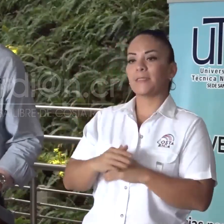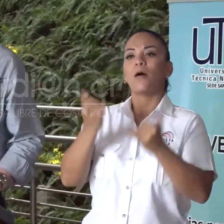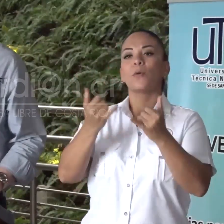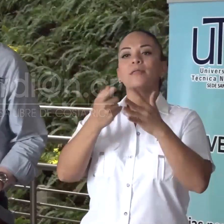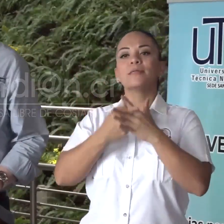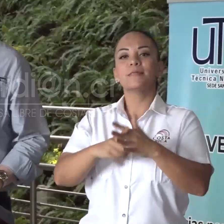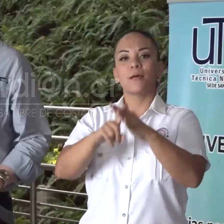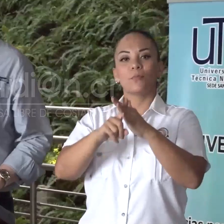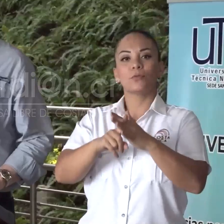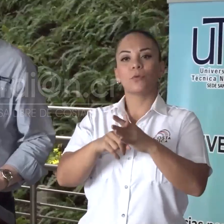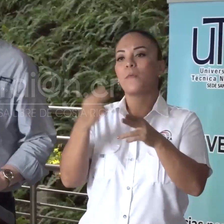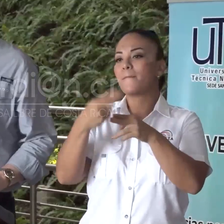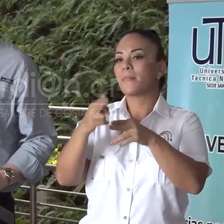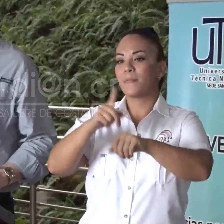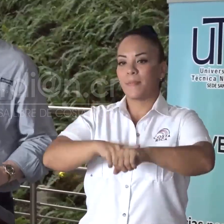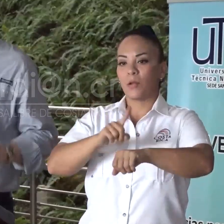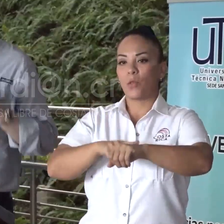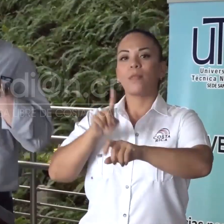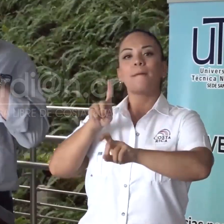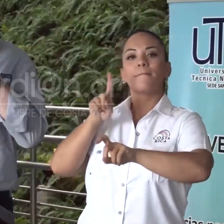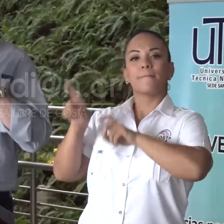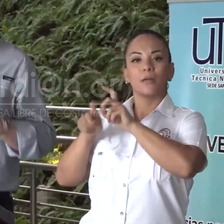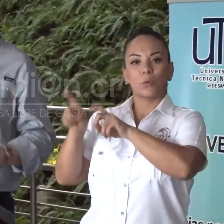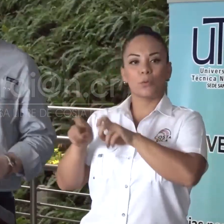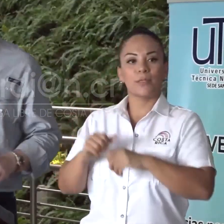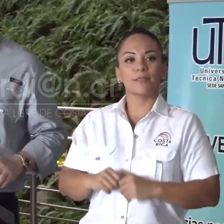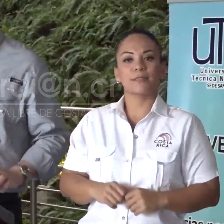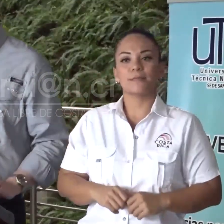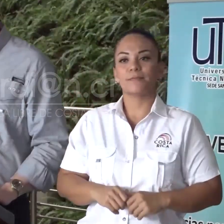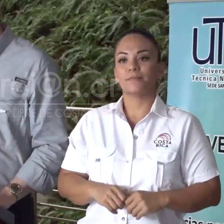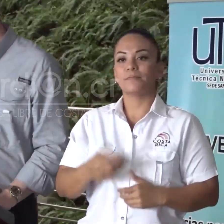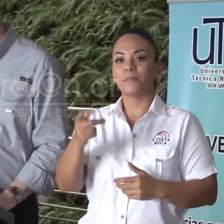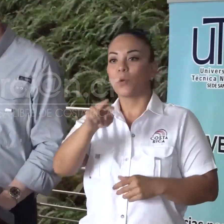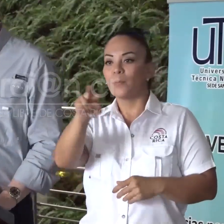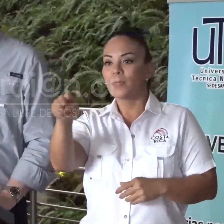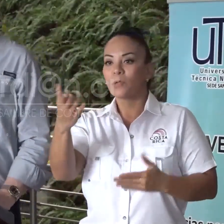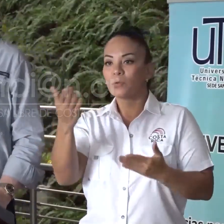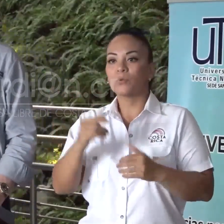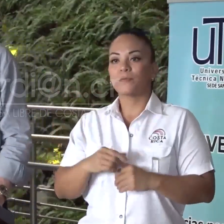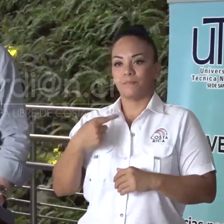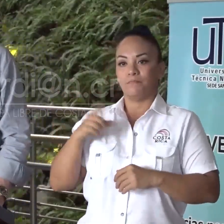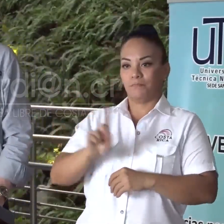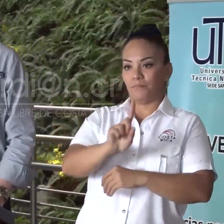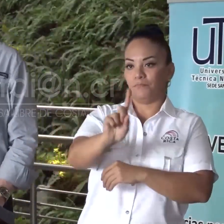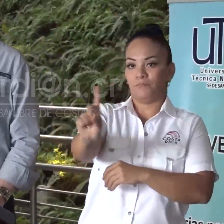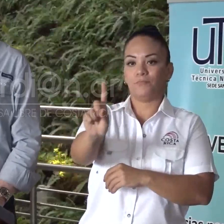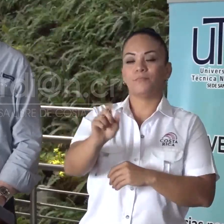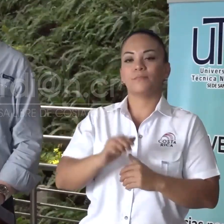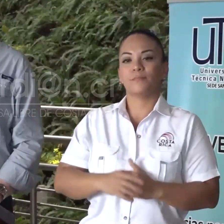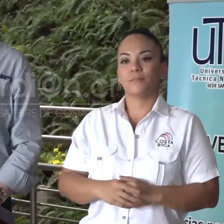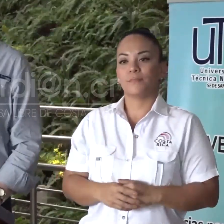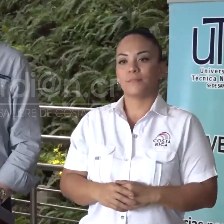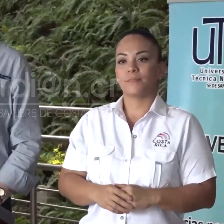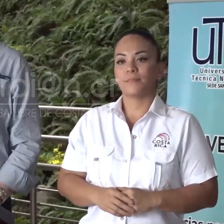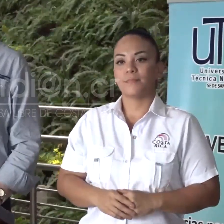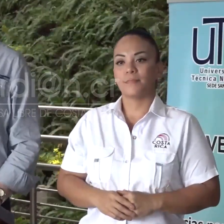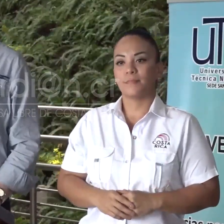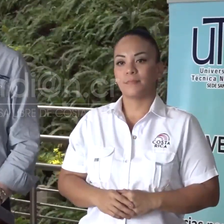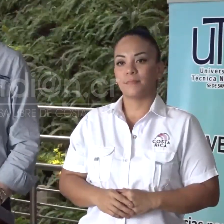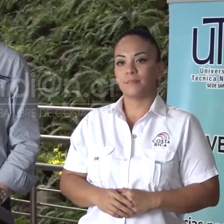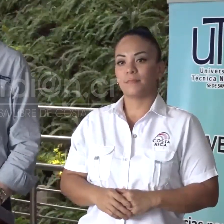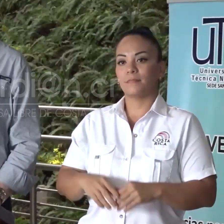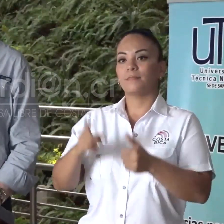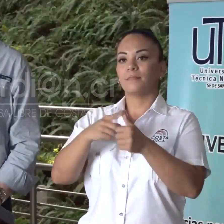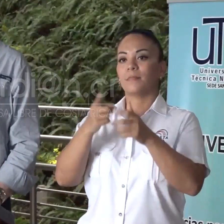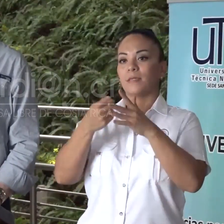a iniciar con un breve periodo de preguntas. Colegas, vamos a acercarnos para que puedan hacer. Vamos a